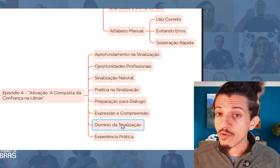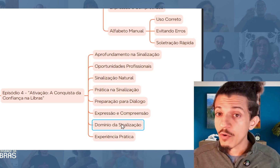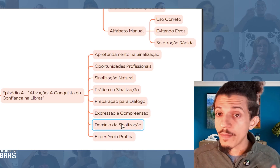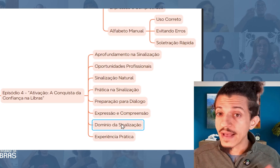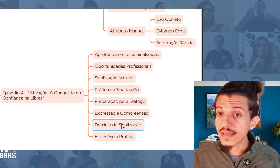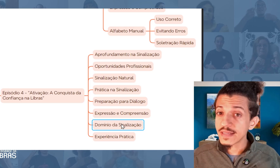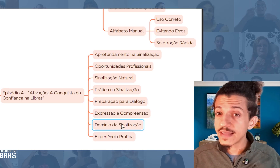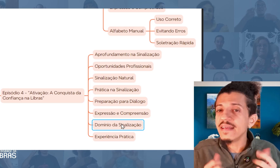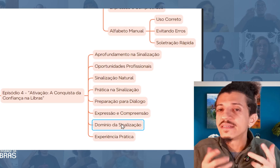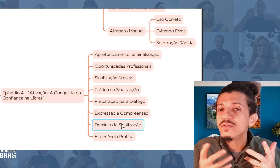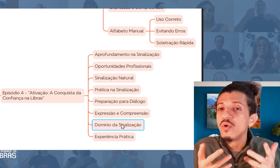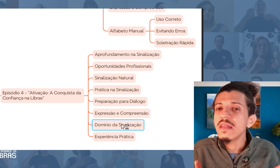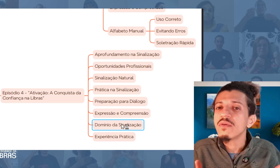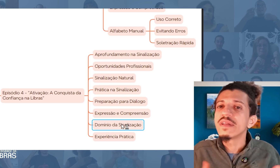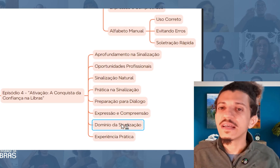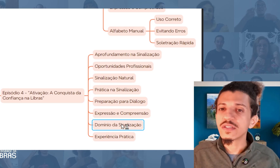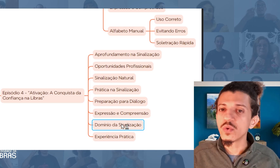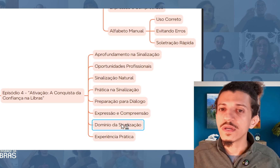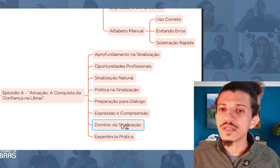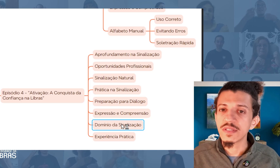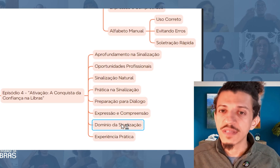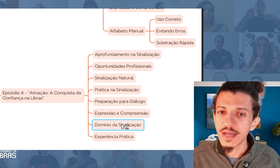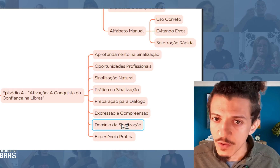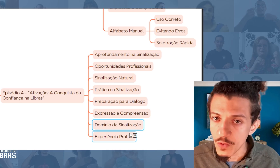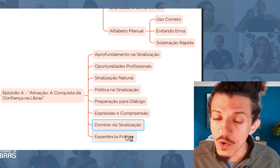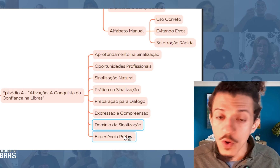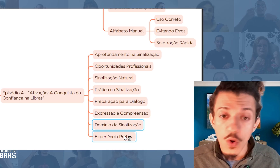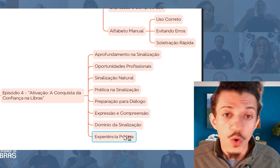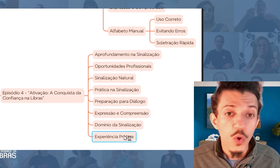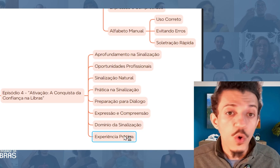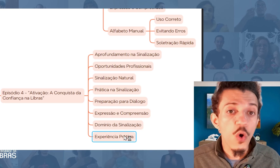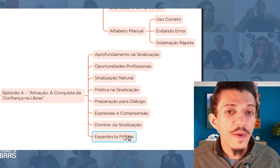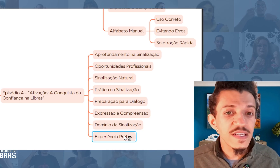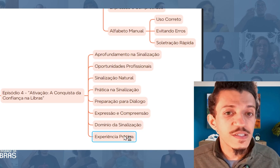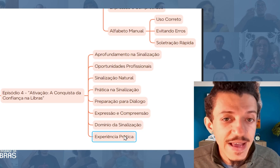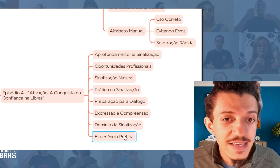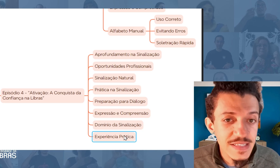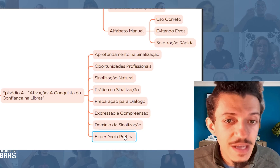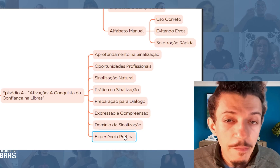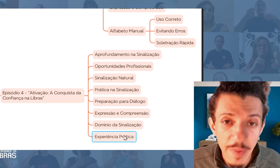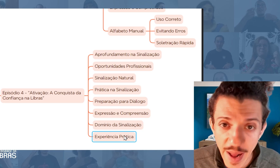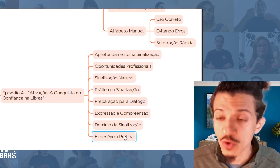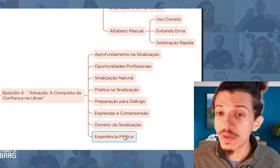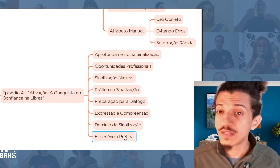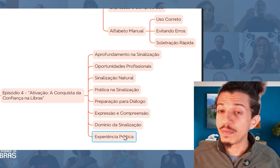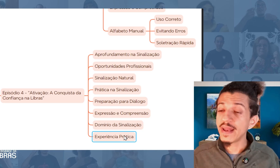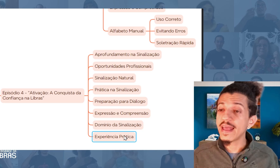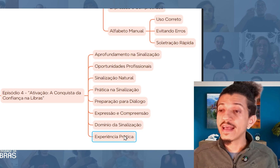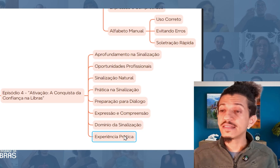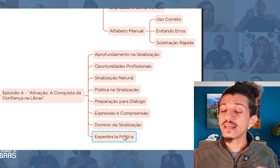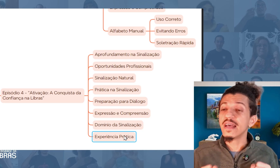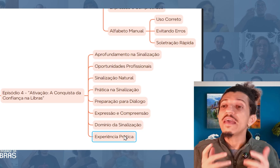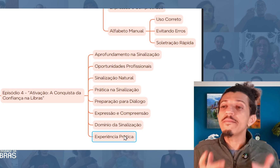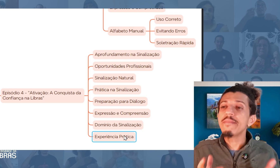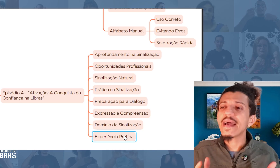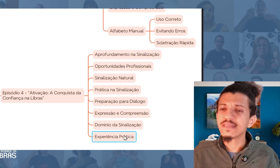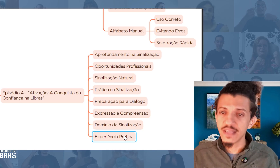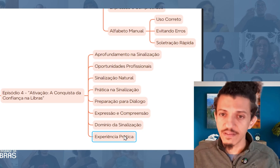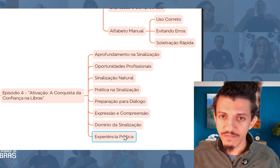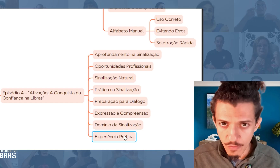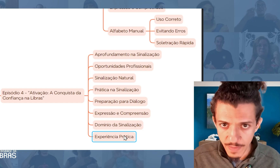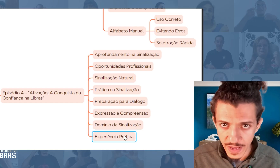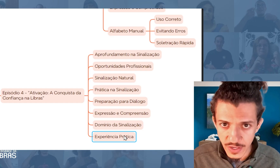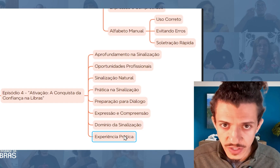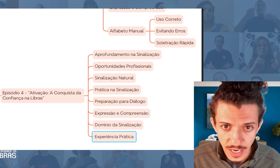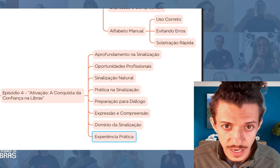começa a ter mais domínio da sua sinalização com uma experiência prática, uma experiência imersiva